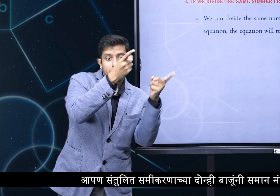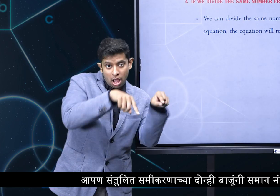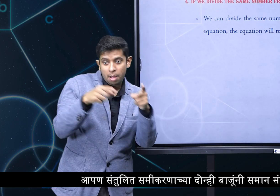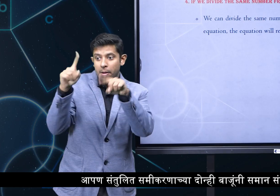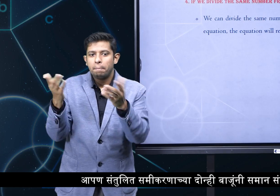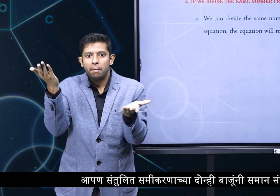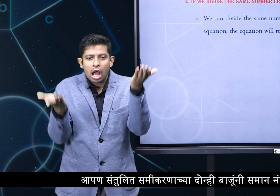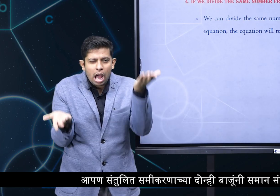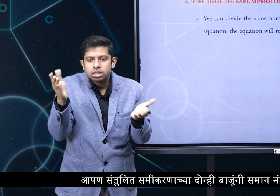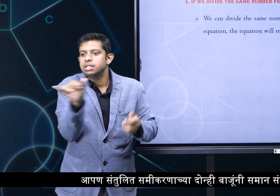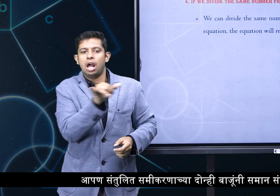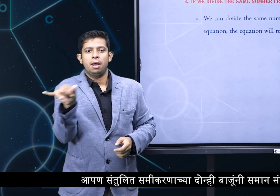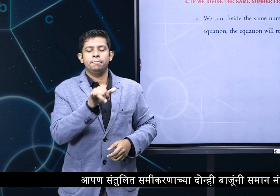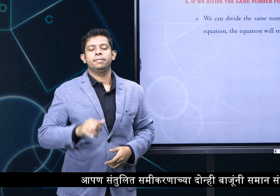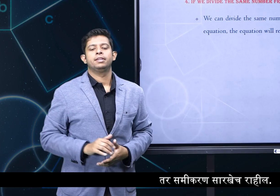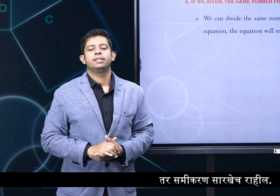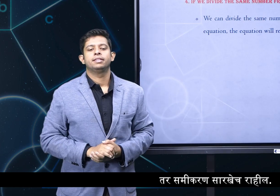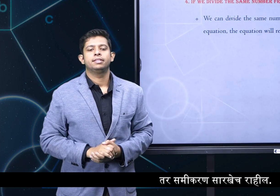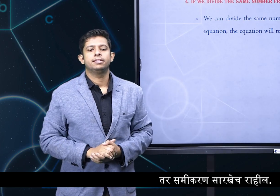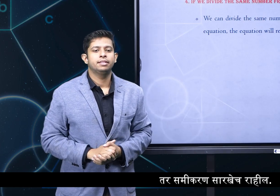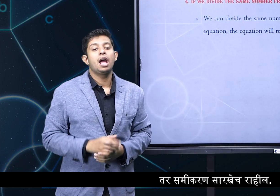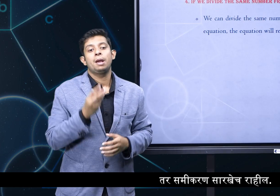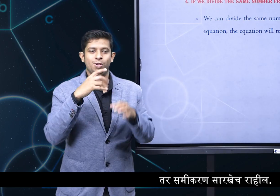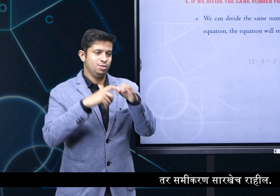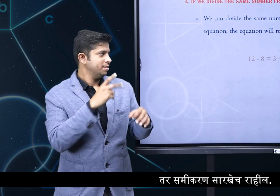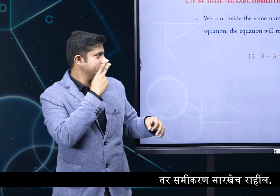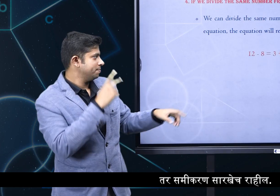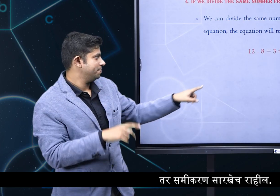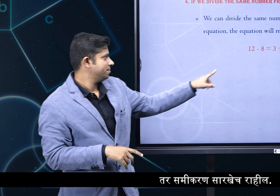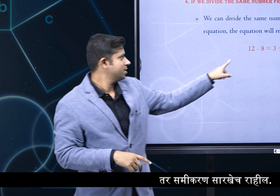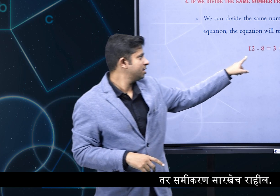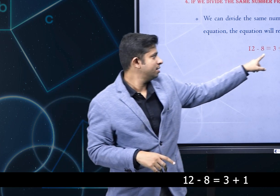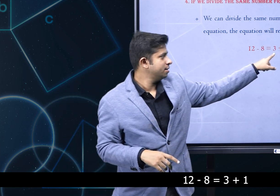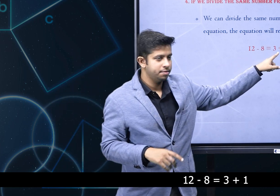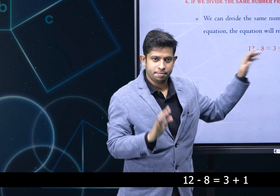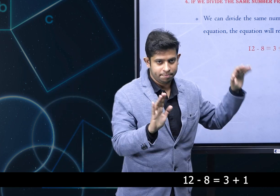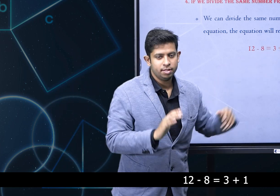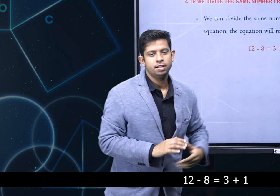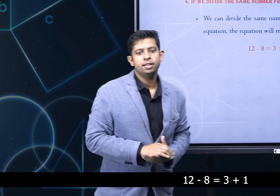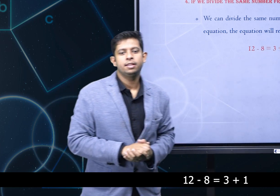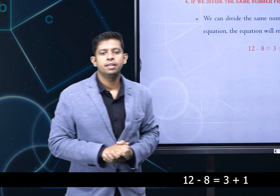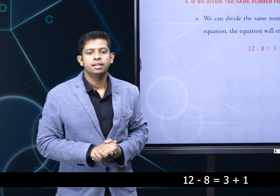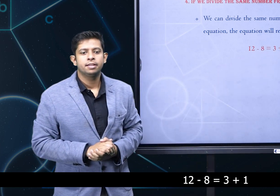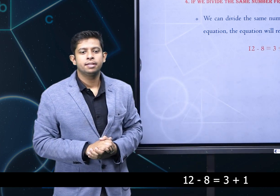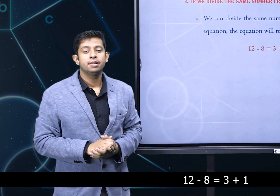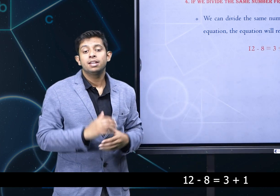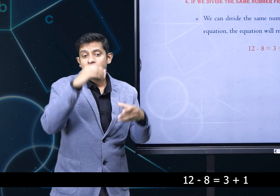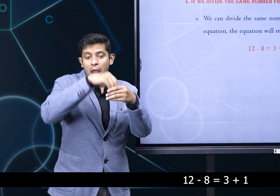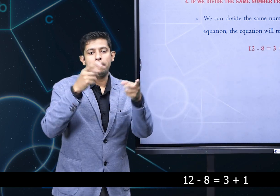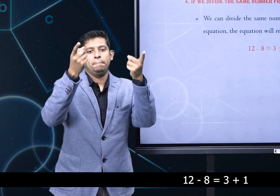समान संख्येला भागू शकतो, तर समीकरणे सारखेच राहील. म्हणजेच 12 - 8 equals to 3 plus